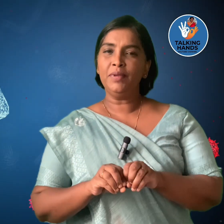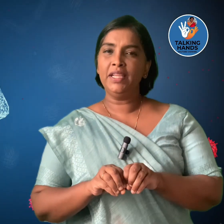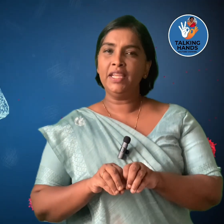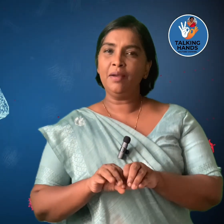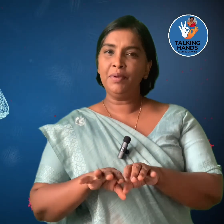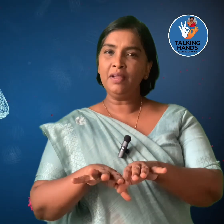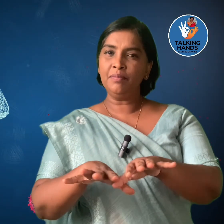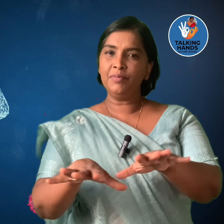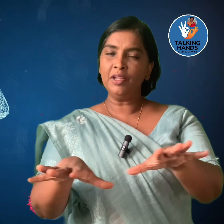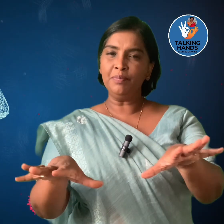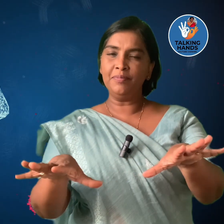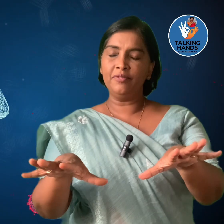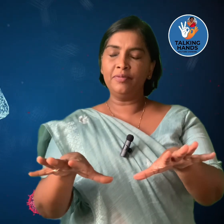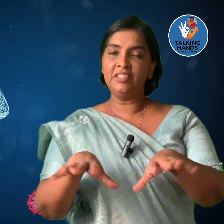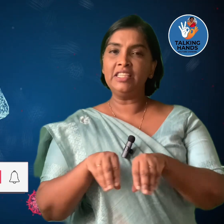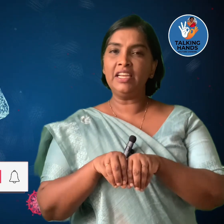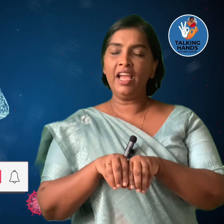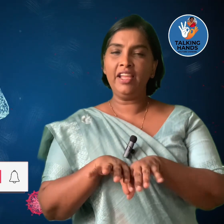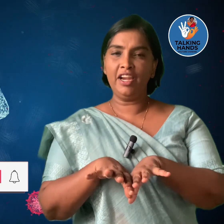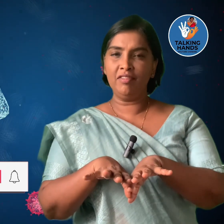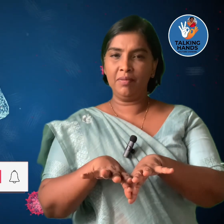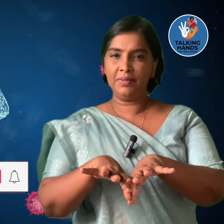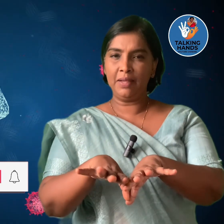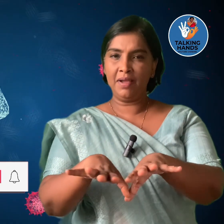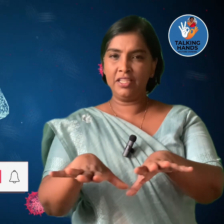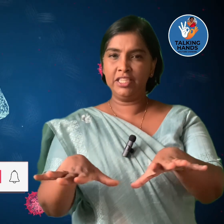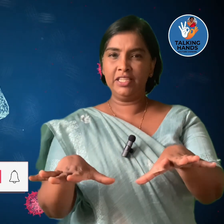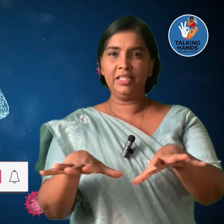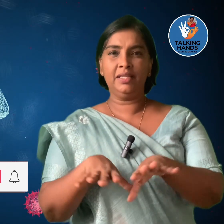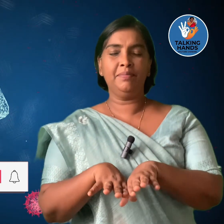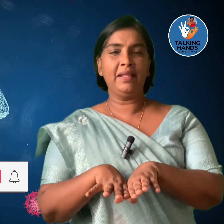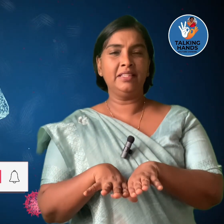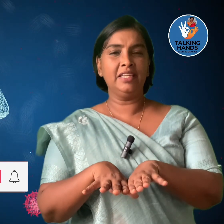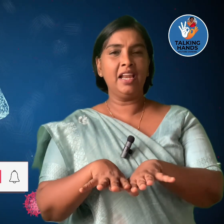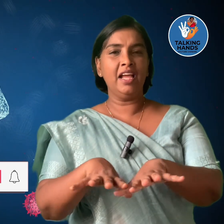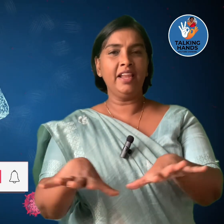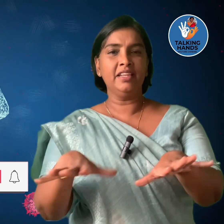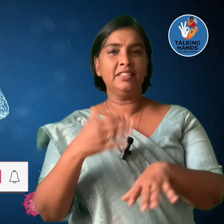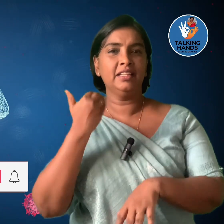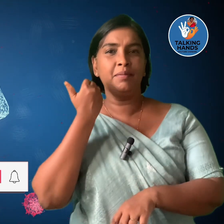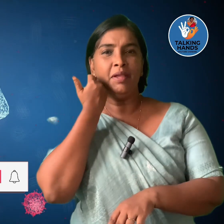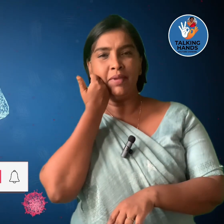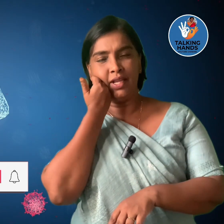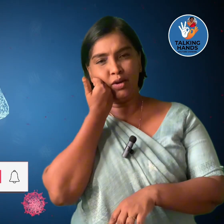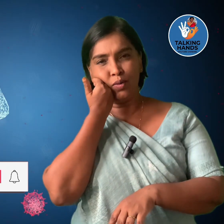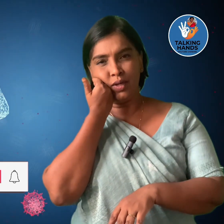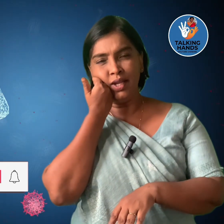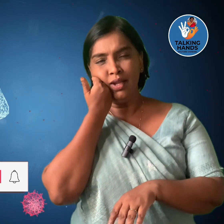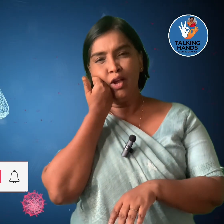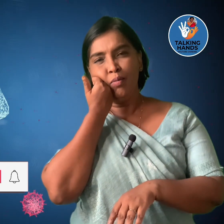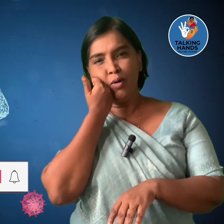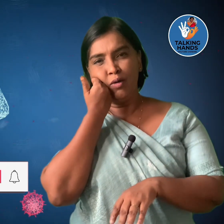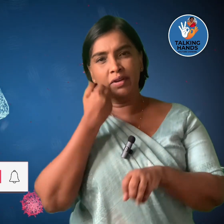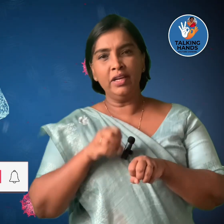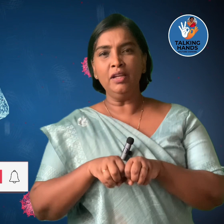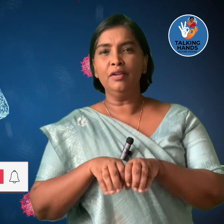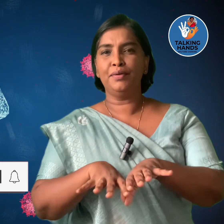මේකෙන් අපි විසිරීලා යනවා. සමාජයට පැතිරිලා යන නිසා තමයි මේක රෝග බෝවන රෝග.